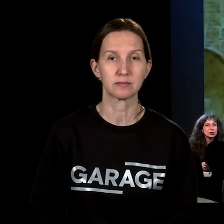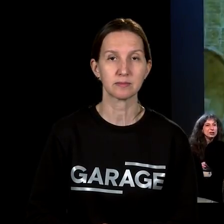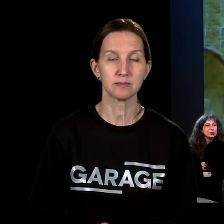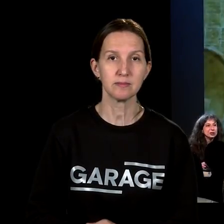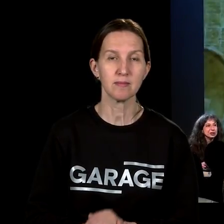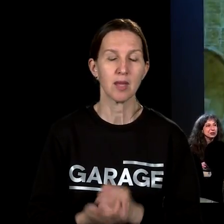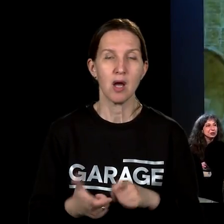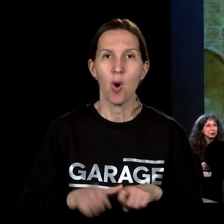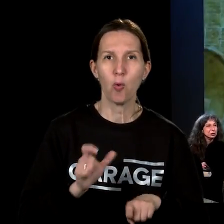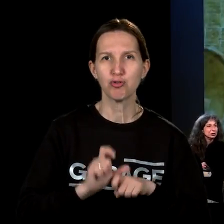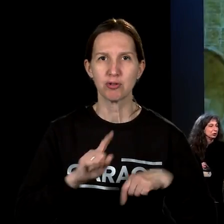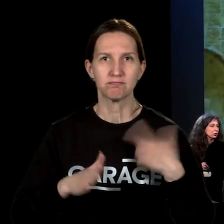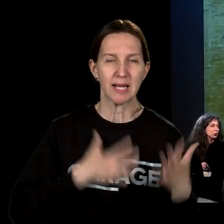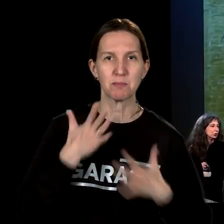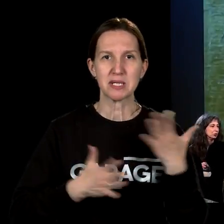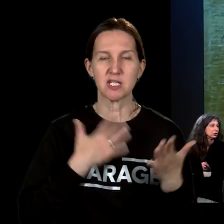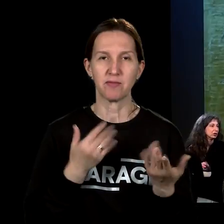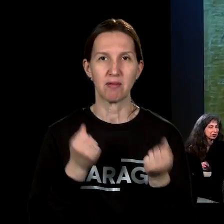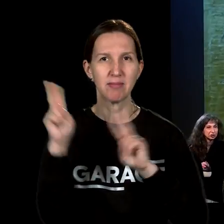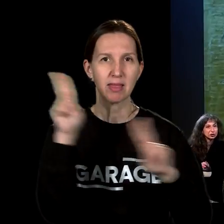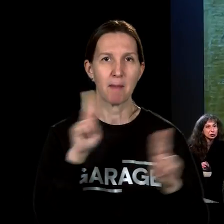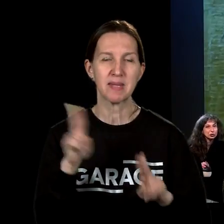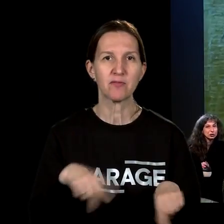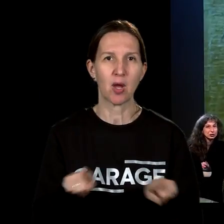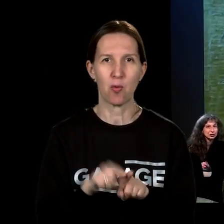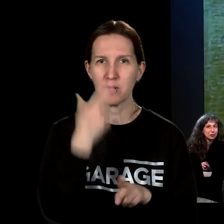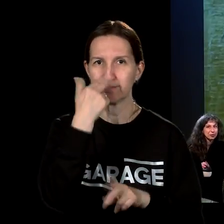Очень экспрессивных и действительно выполненных в такой очень